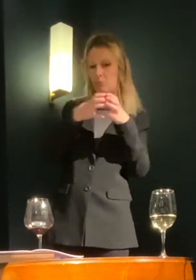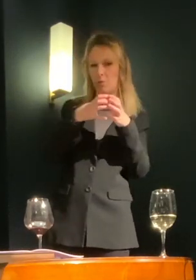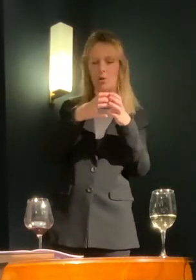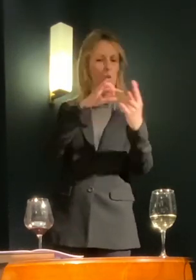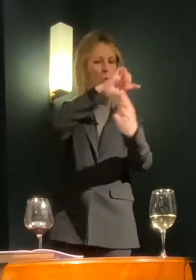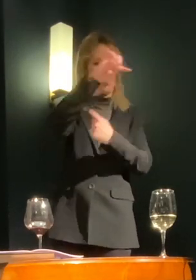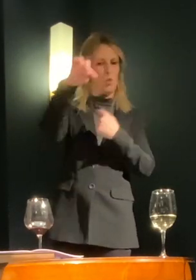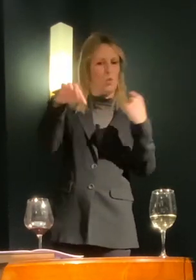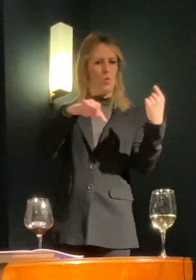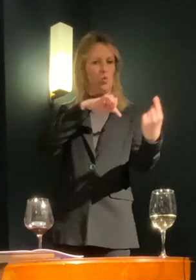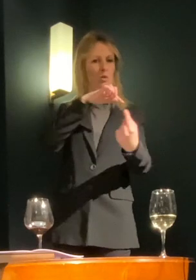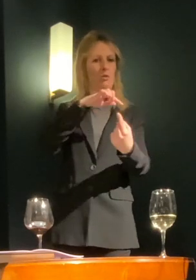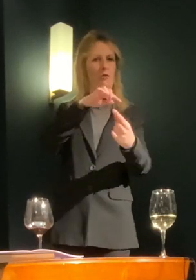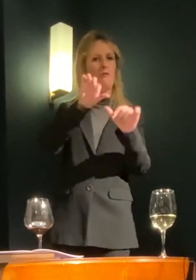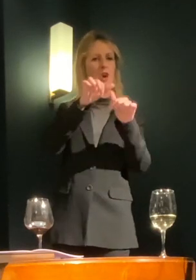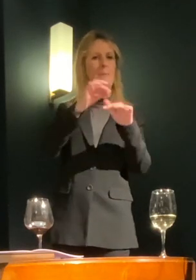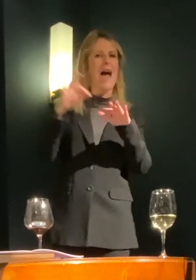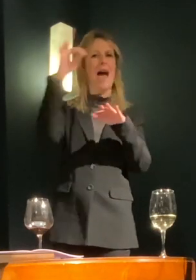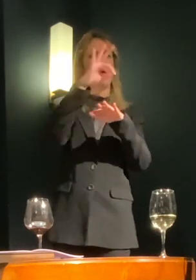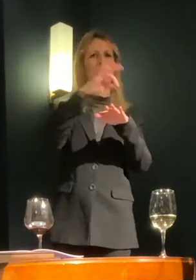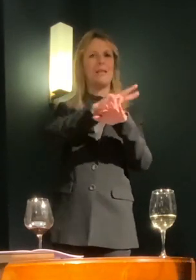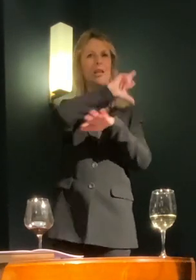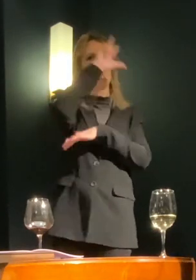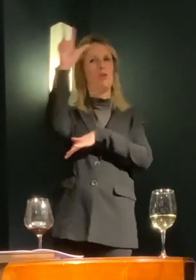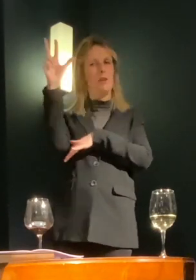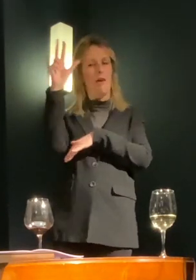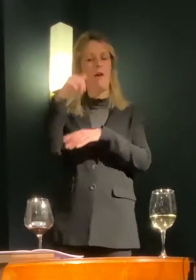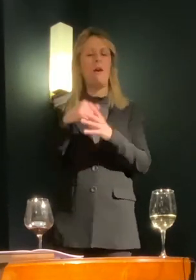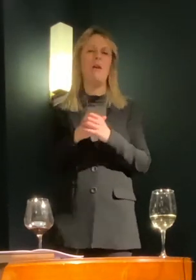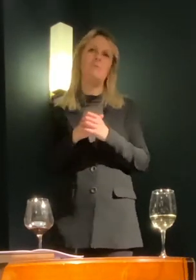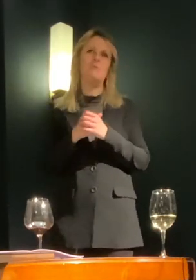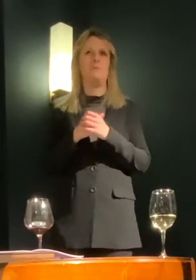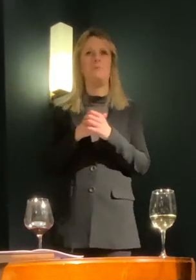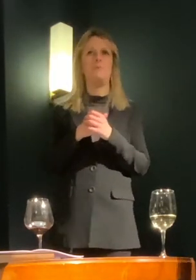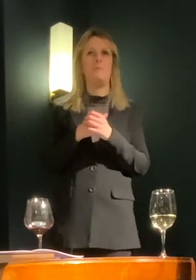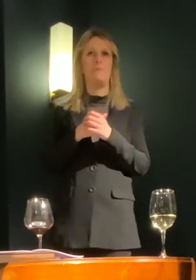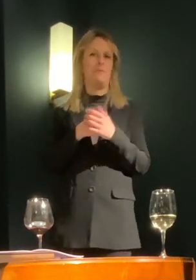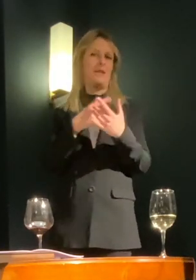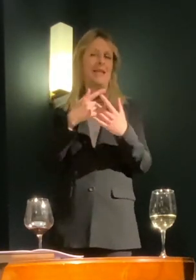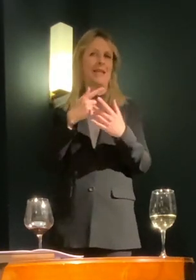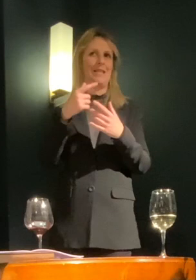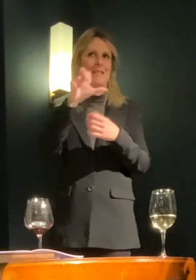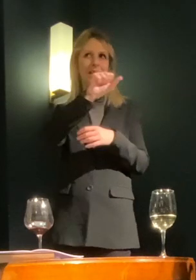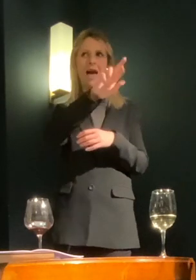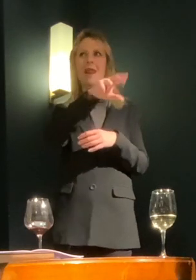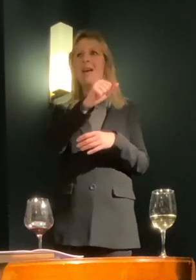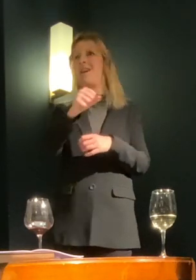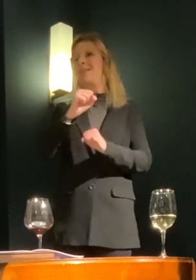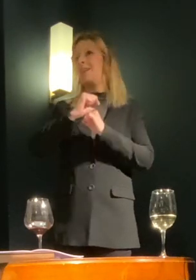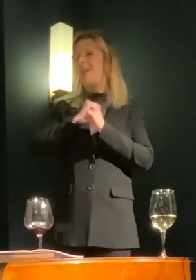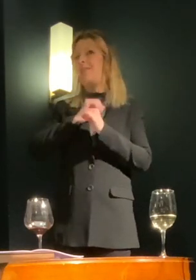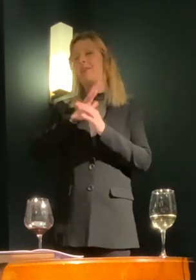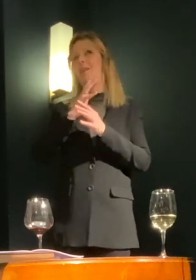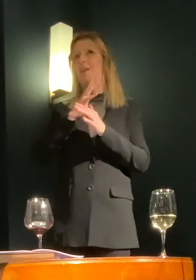a Sara, che è la regina, e quindi tu fai parte di un'elite che è un po' nella testa di Sara, è un po' sopra alle altre